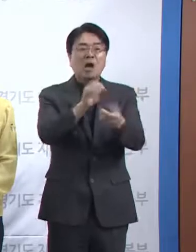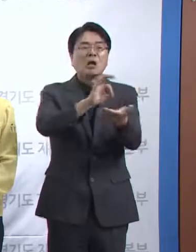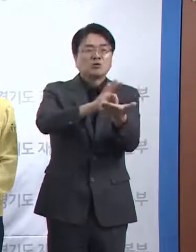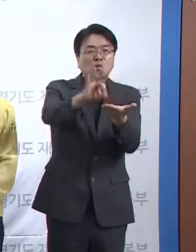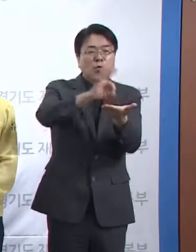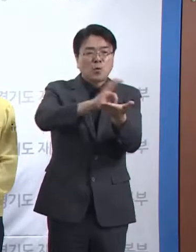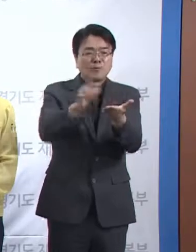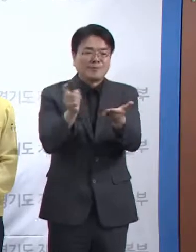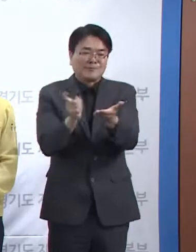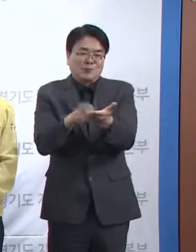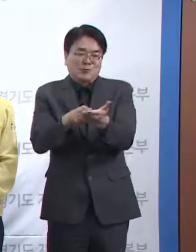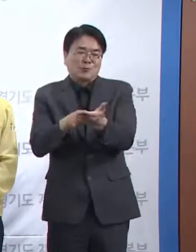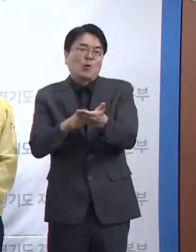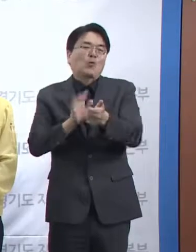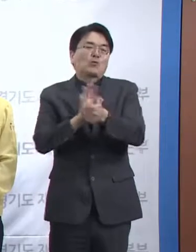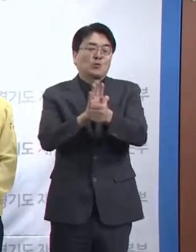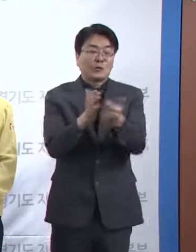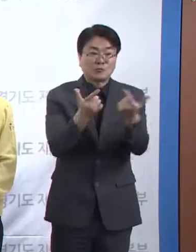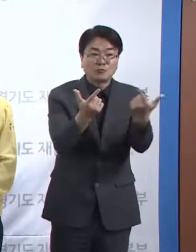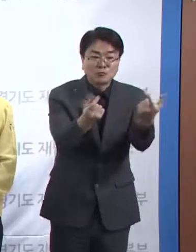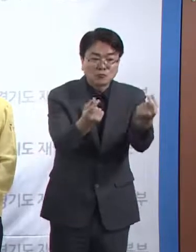하고 가계에